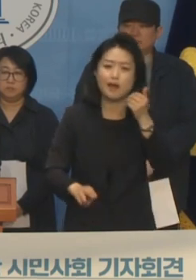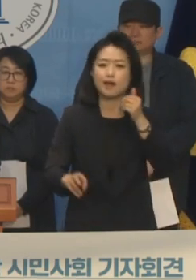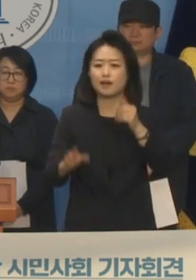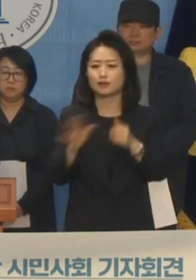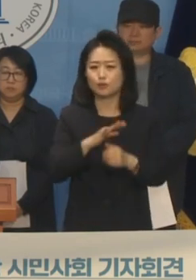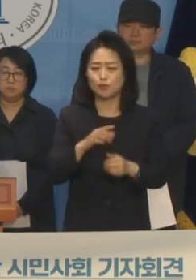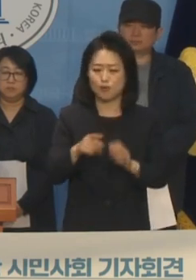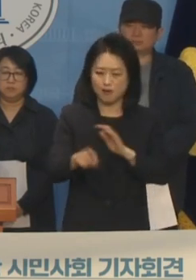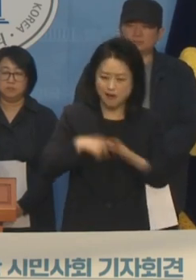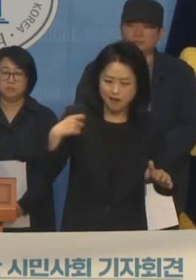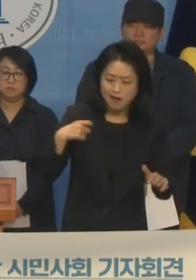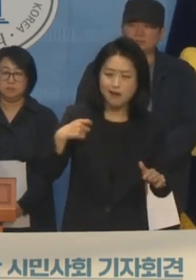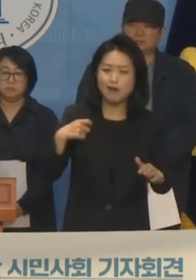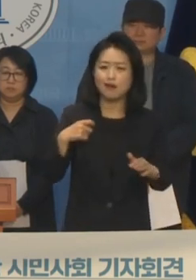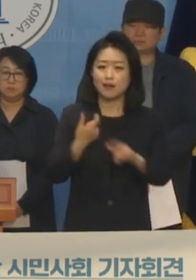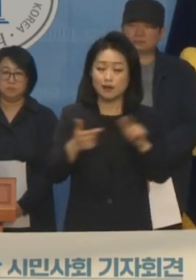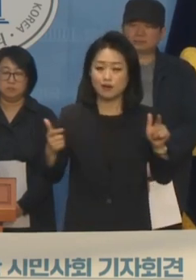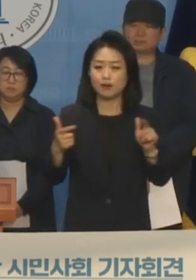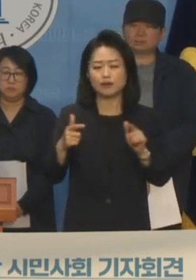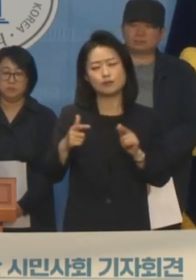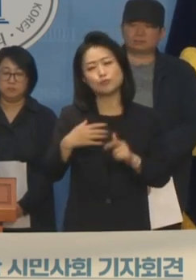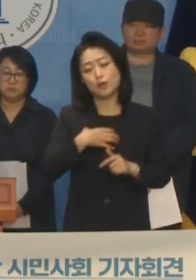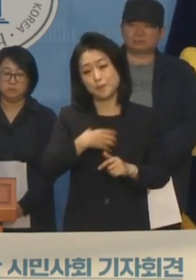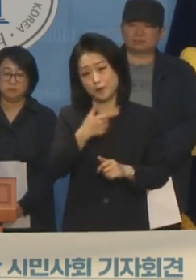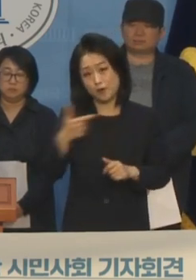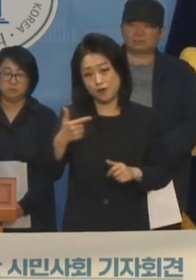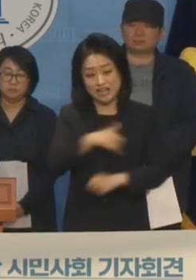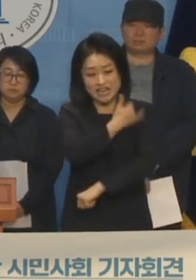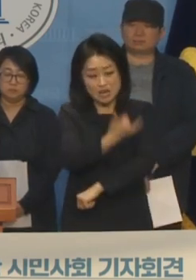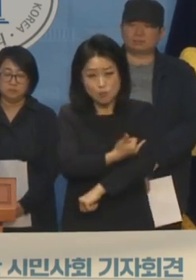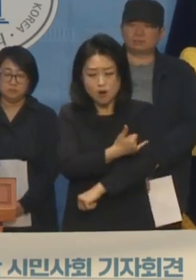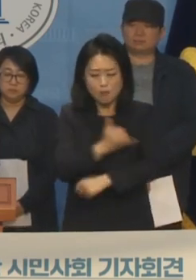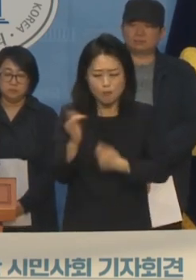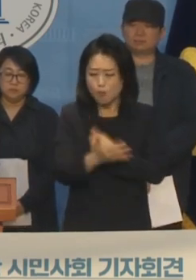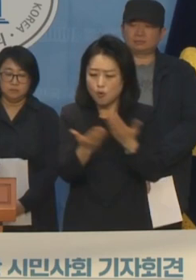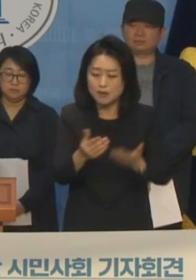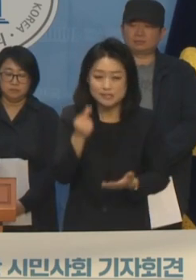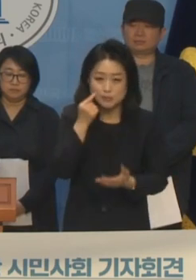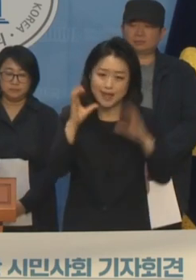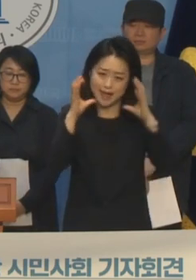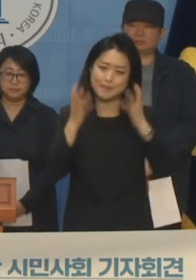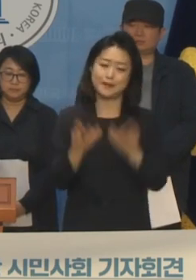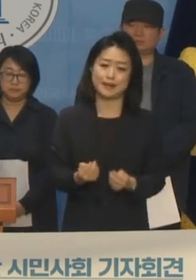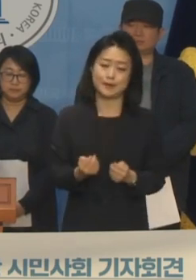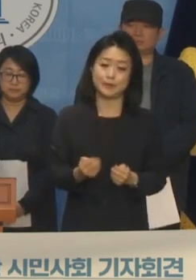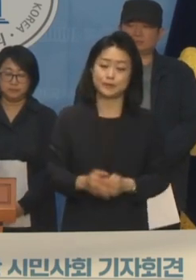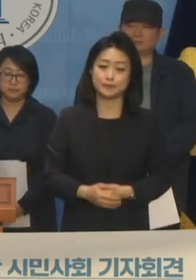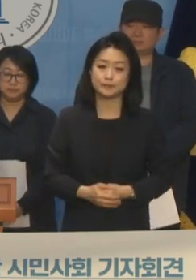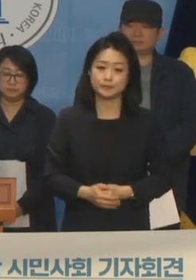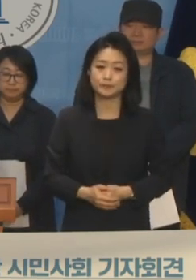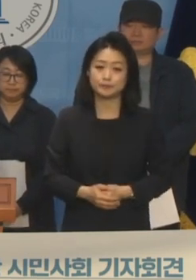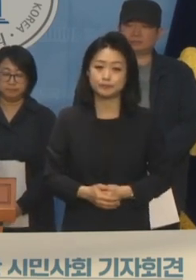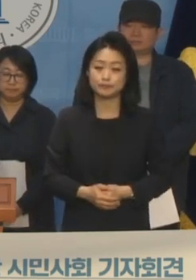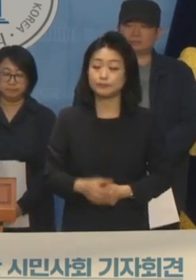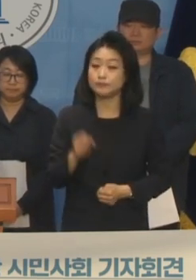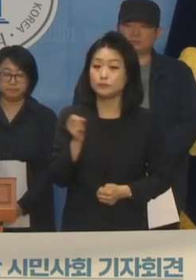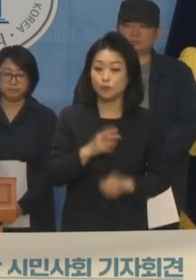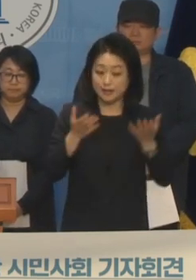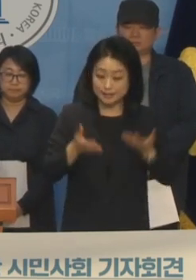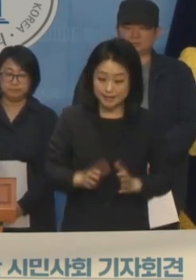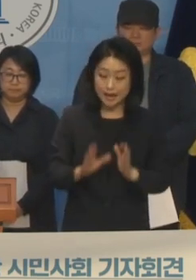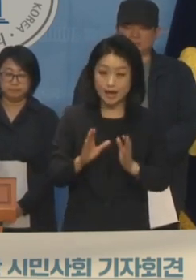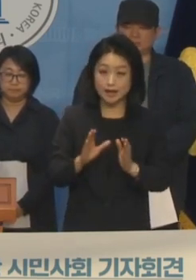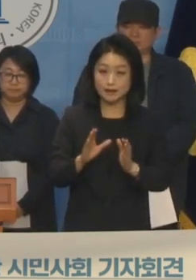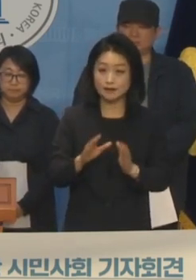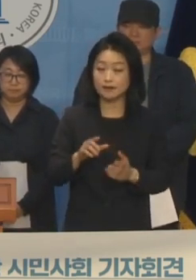수 있고 공적인 서비스에 접근이 제한되어 인권의 사각지대에 방치되어 있습니다. 특히